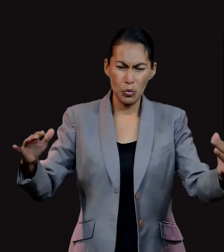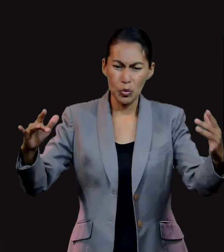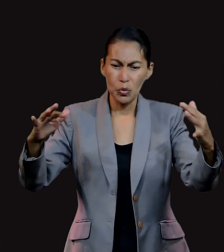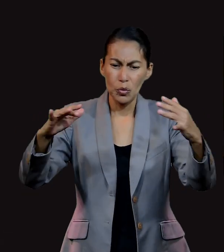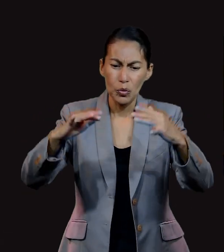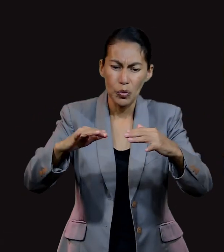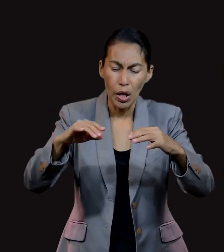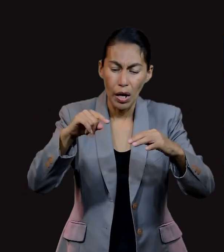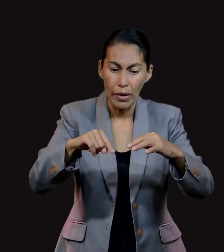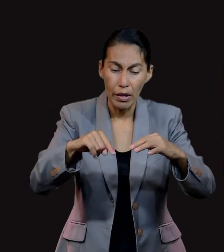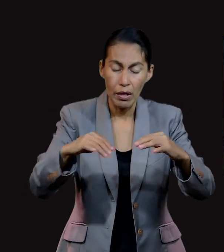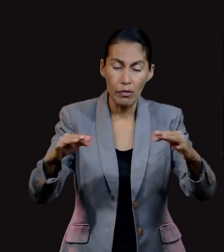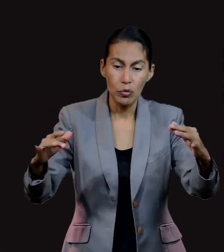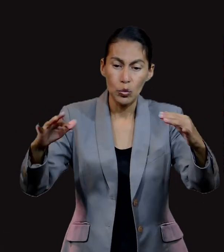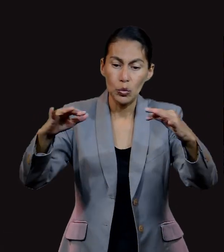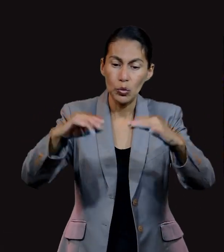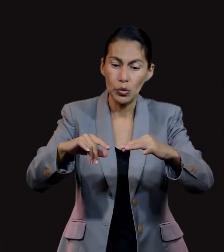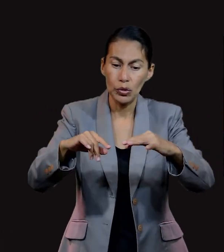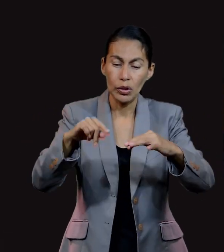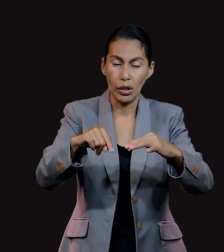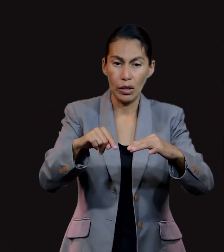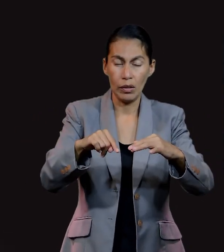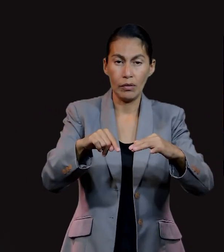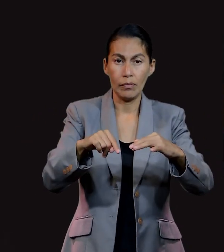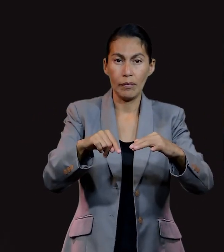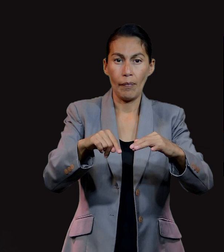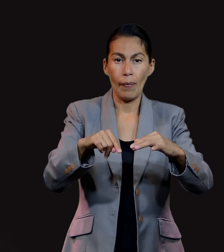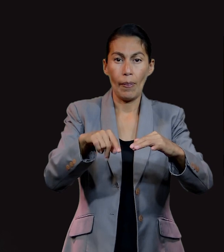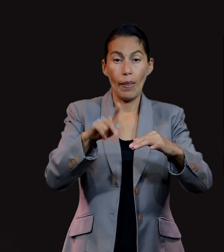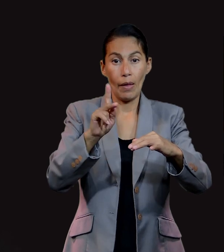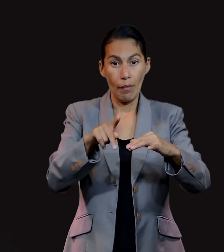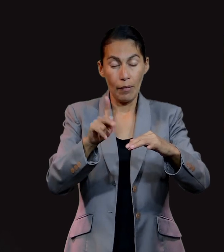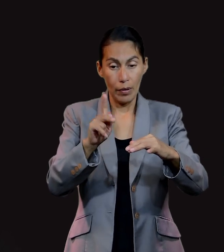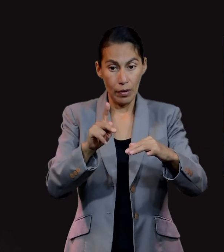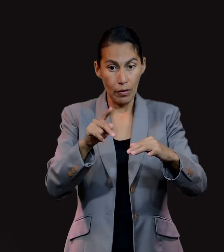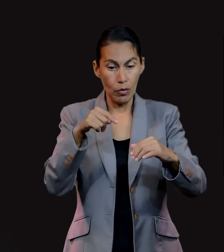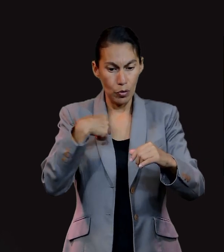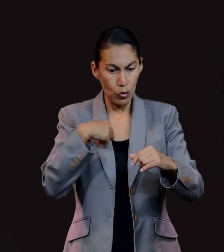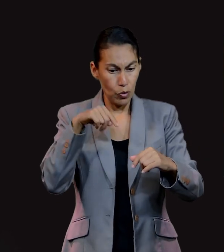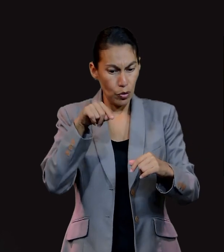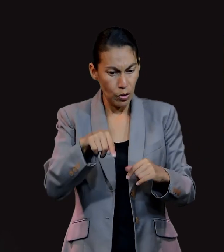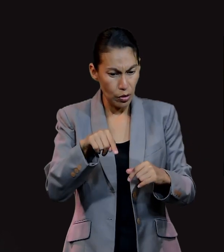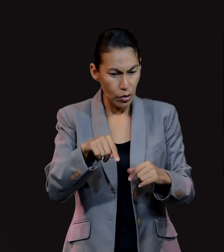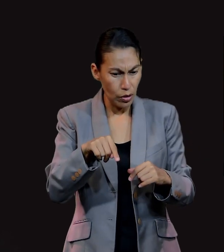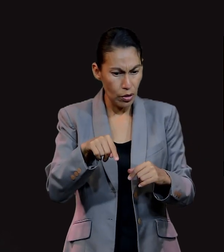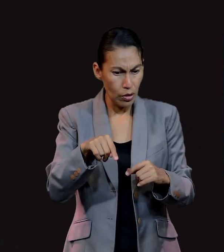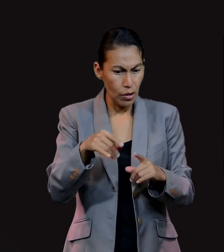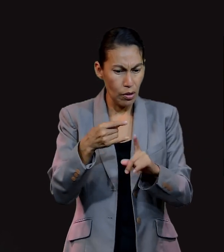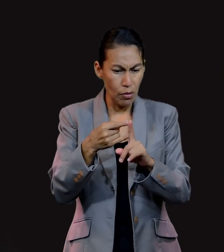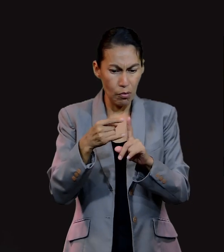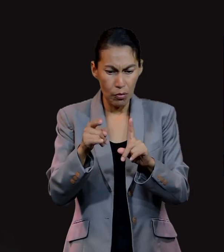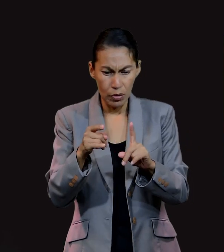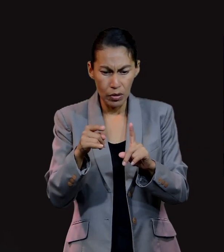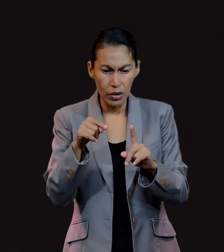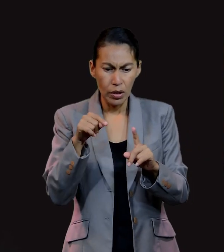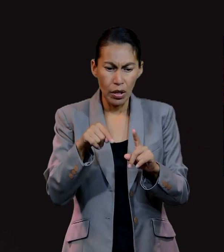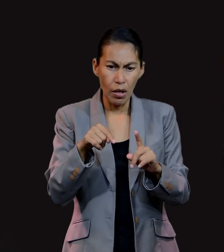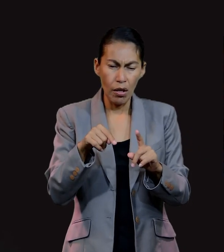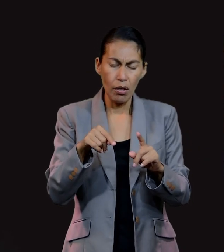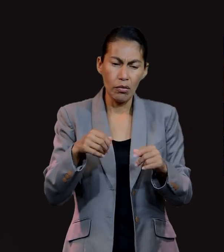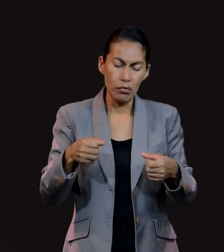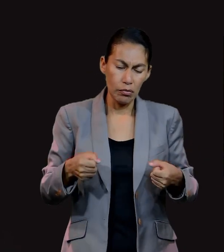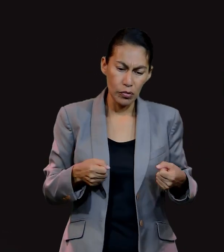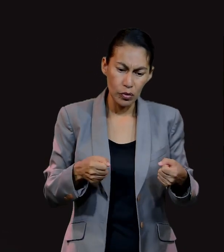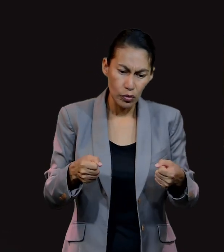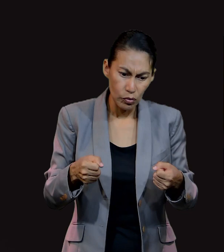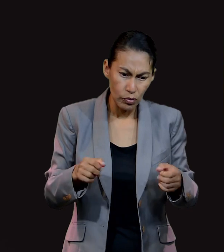de emergencia rayos X laboratorio todos los paramédicos se concentran en emergencia pero cuando yo estaba